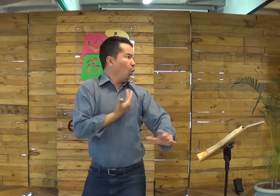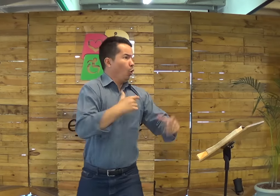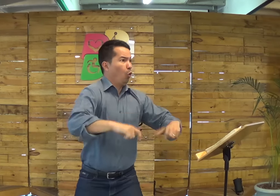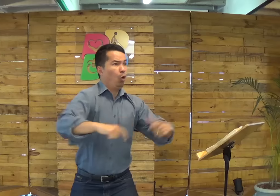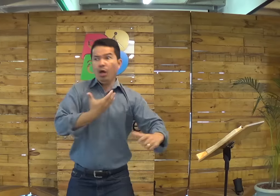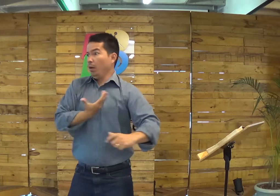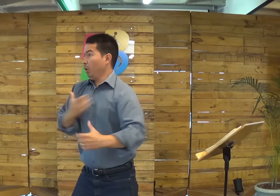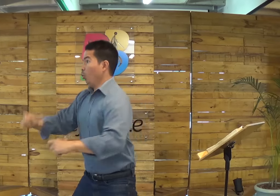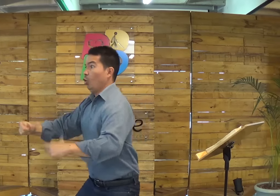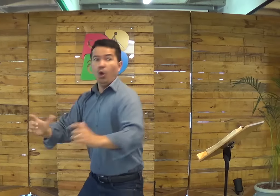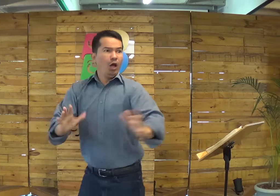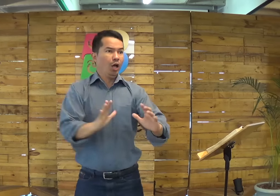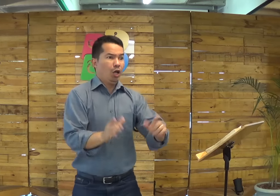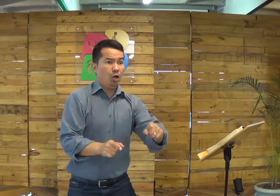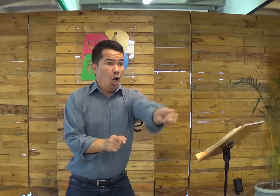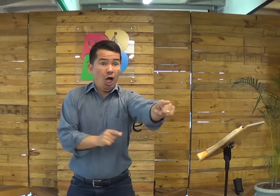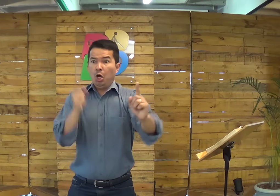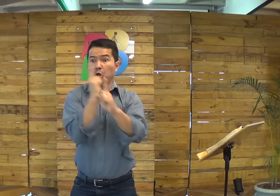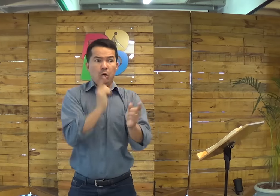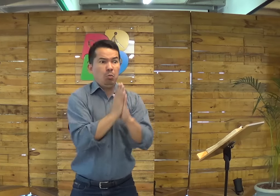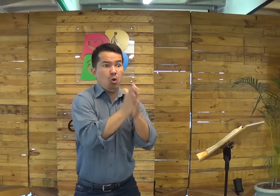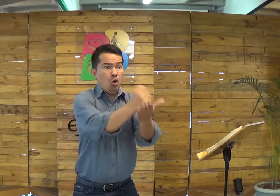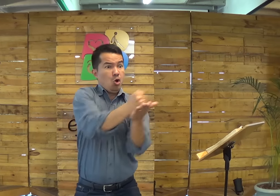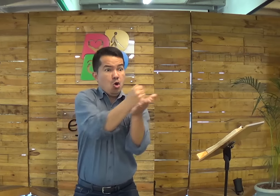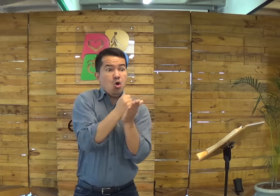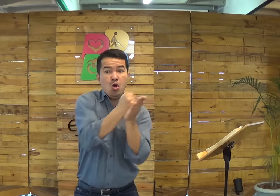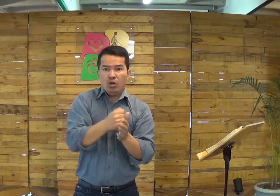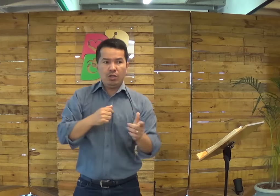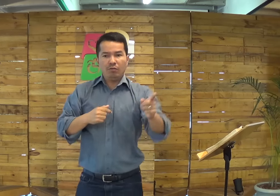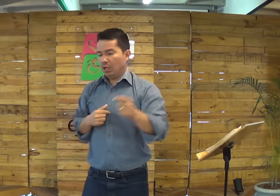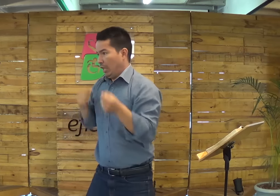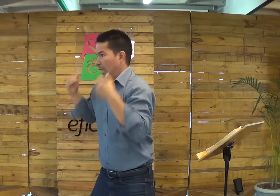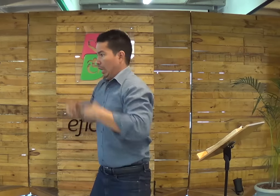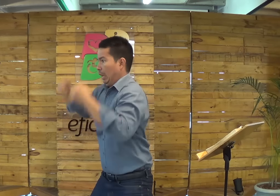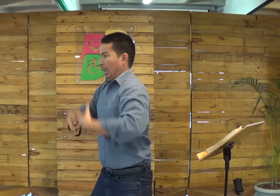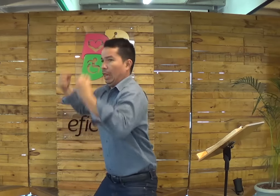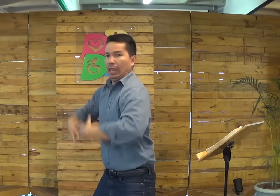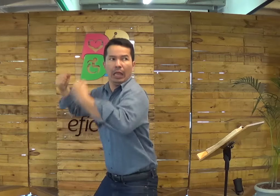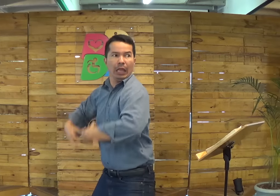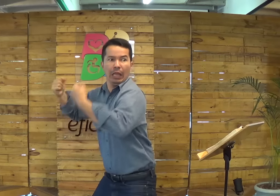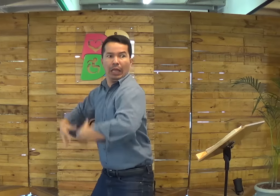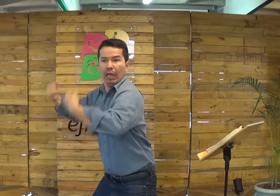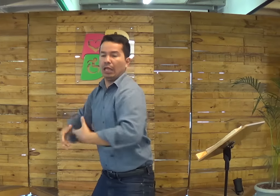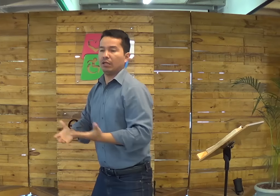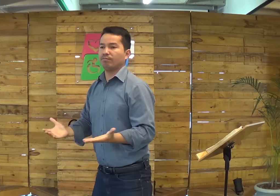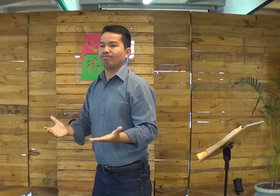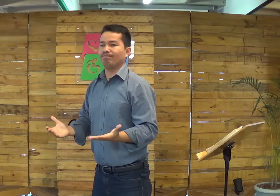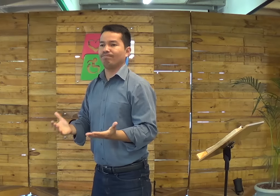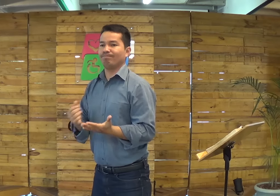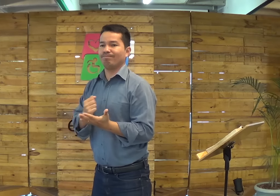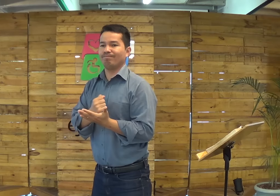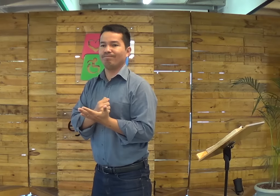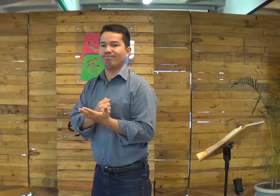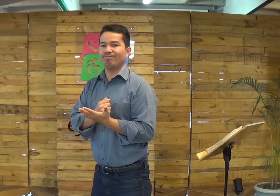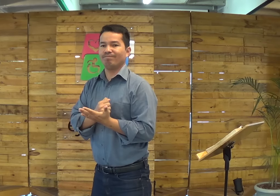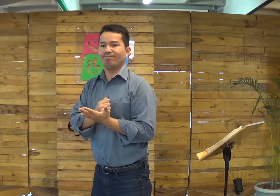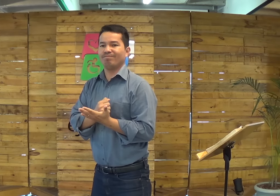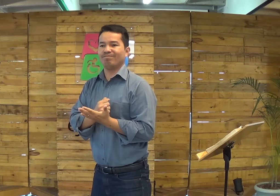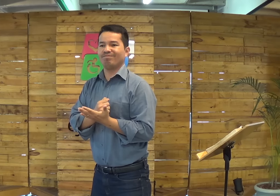onde tá aquele meu amigo que falava de Jesus ai encontrei por favor me ajuda ora para mim e daí você vai começar explicar explicar explicar mas